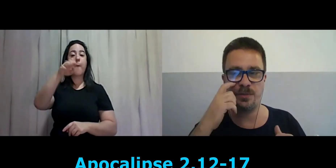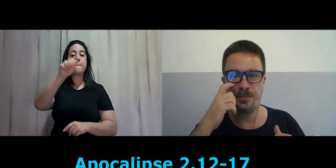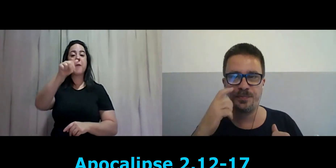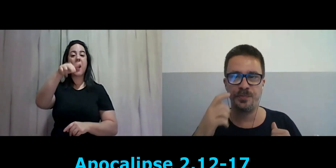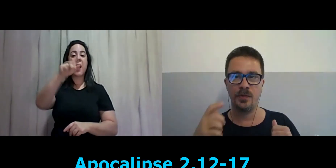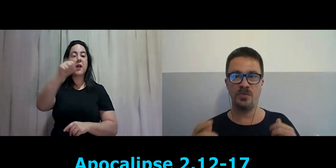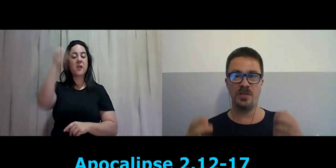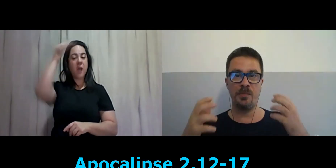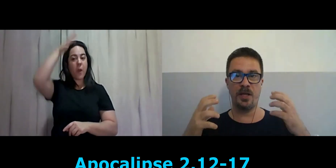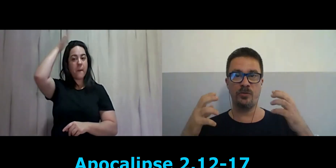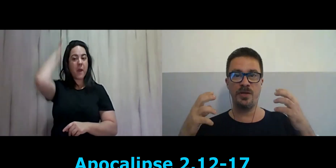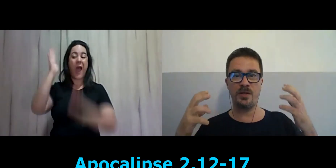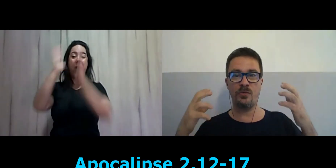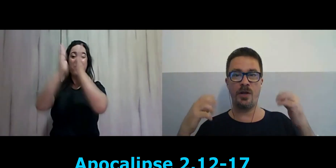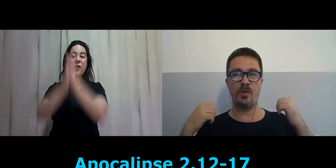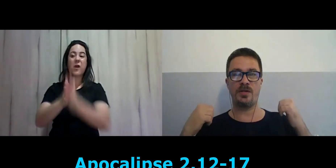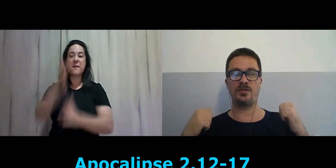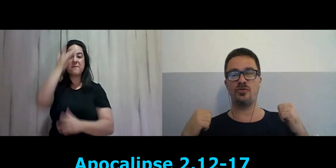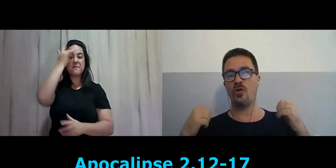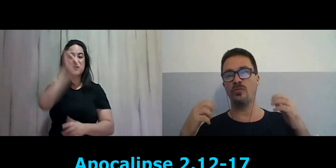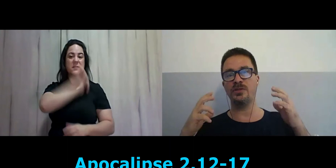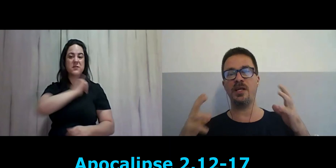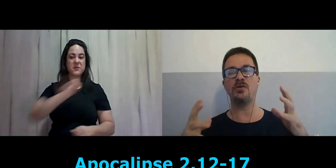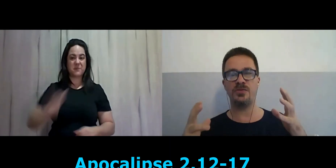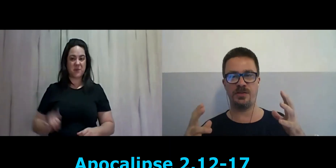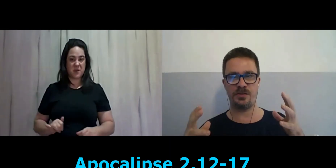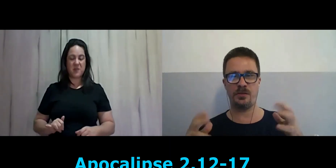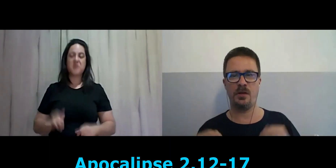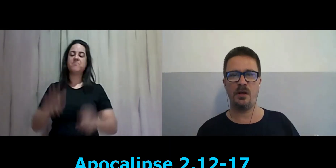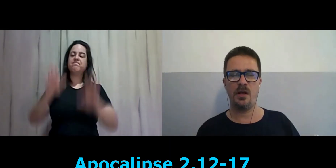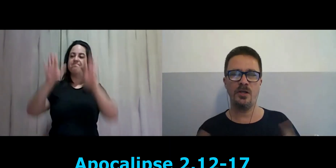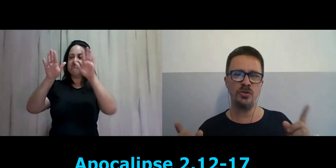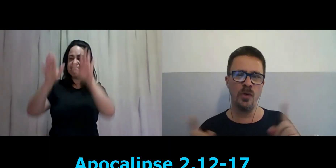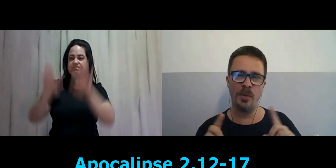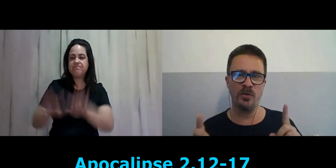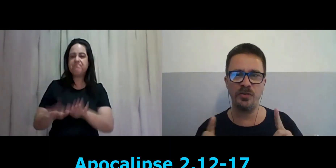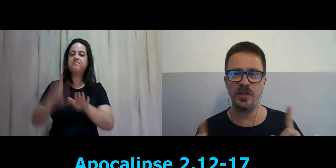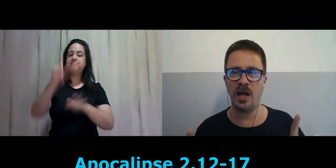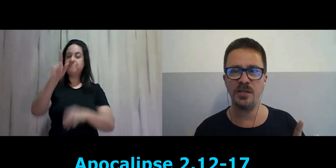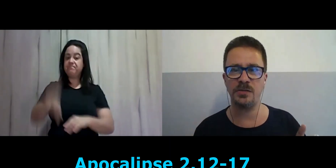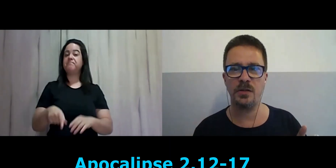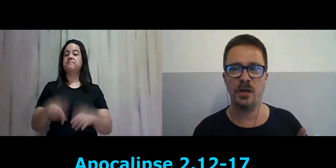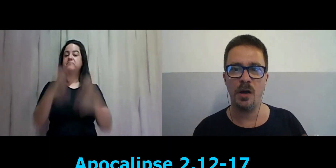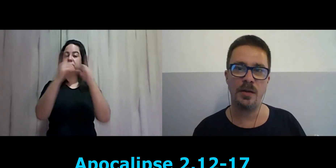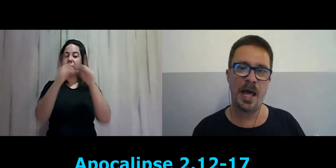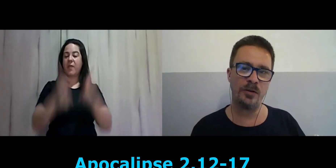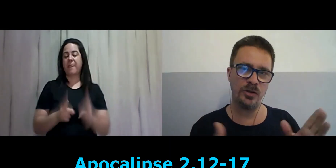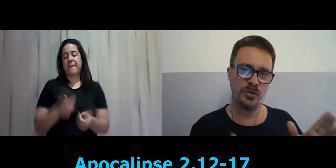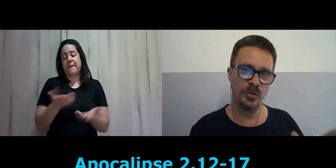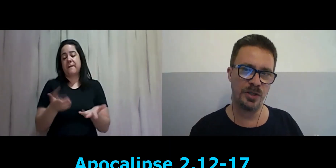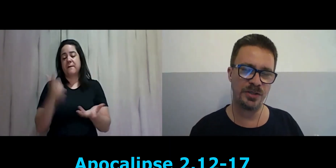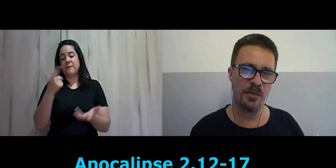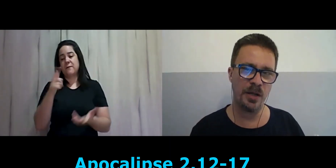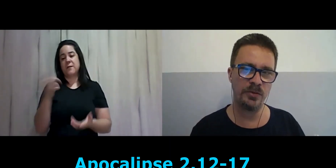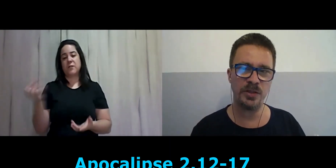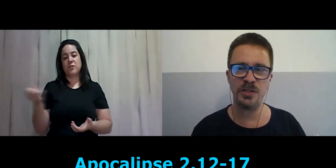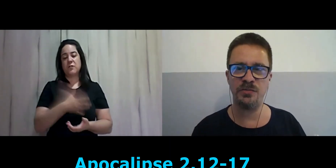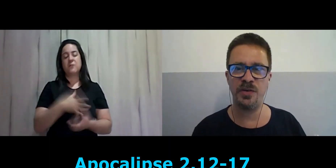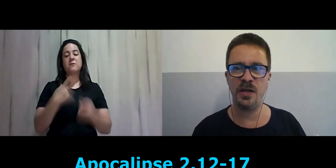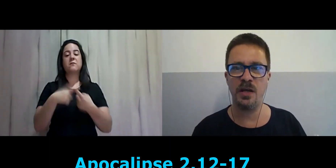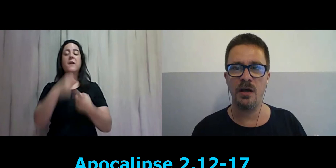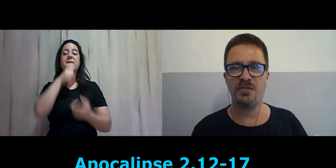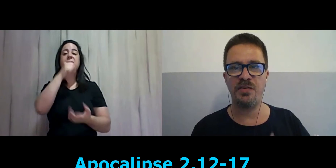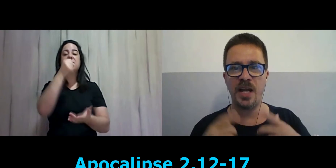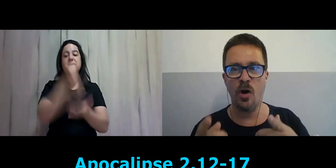imperadores. Os imperadores eram reconhecidos como deuses. Isso não é uma novidade. Lá no Antigo Testamento, a